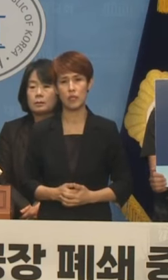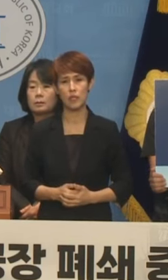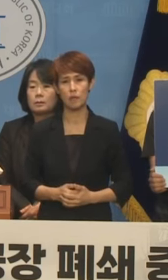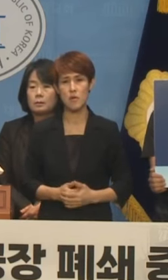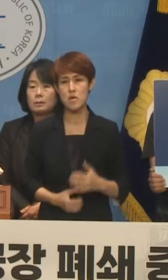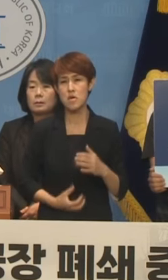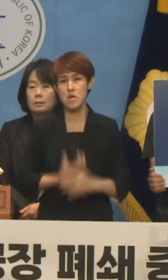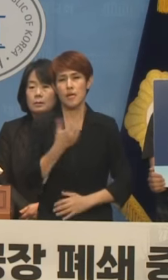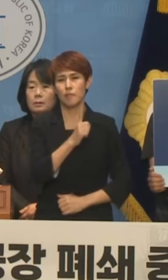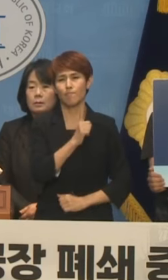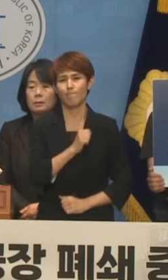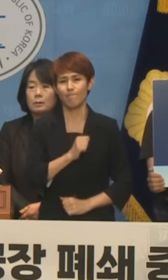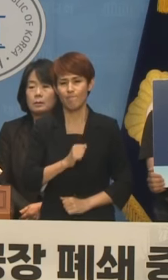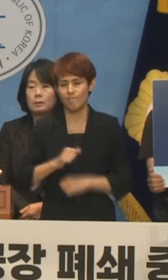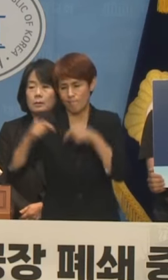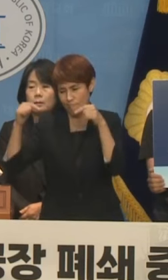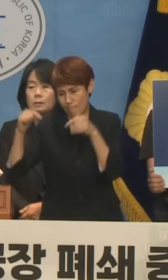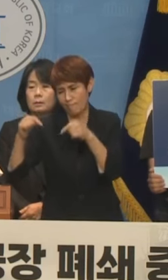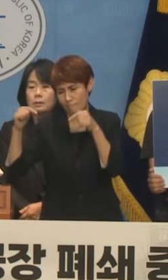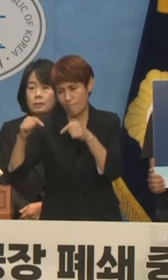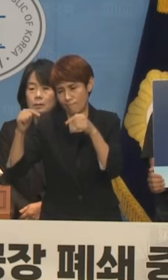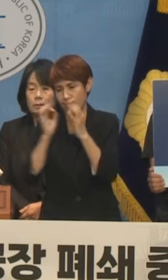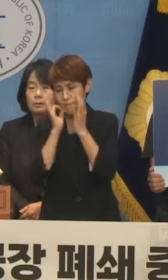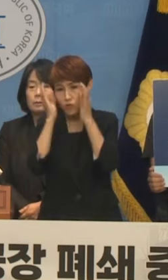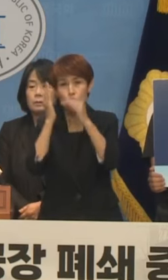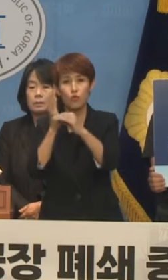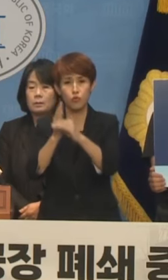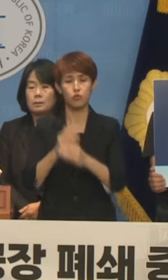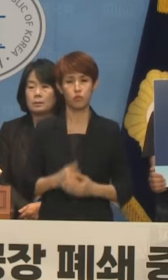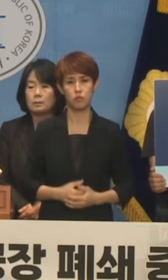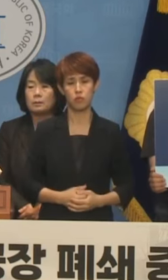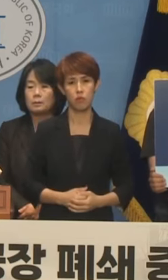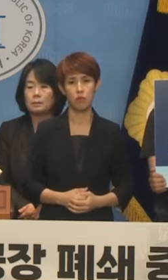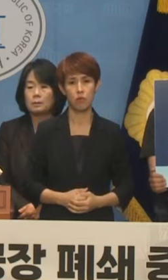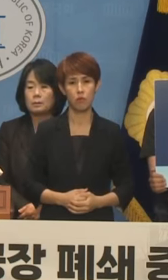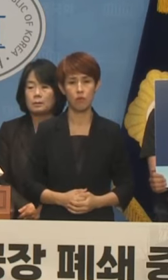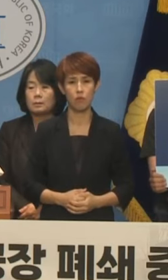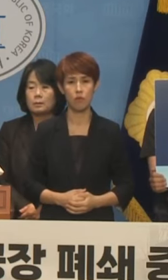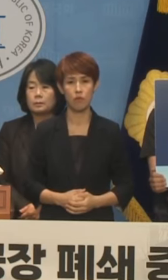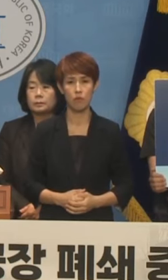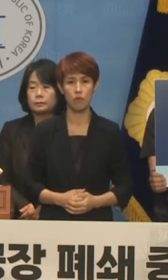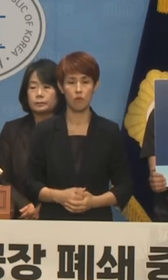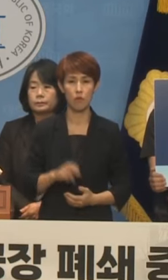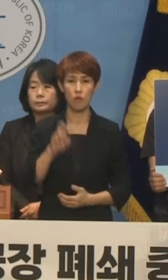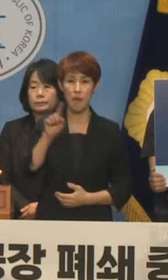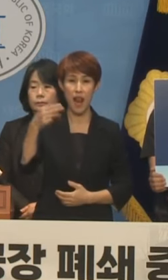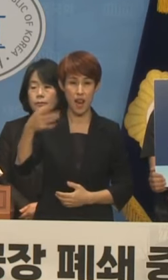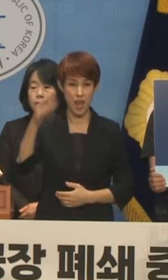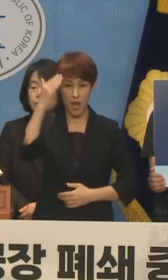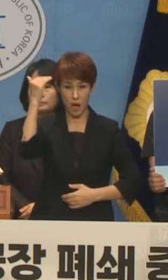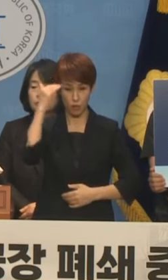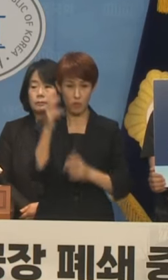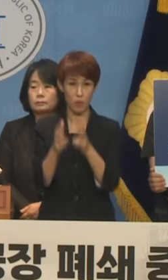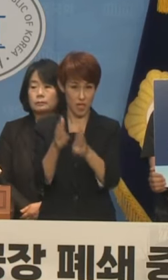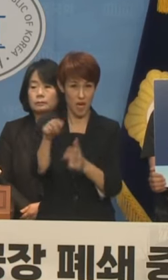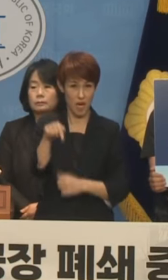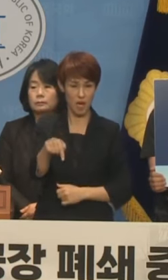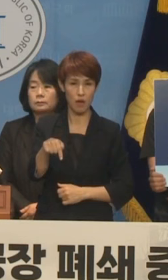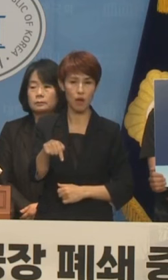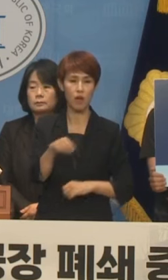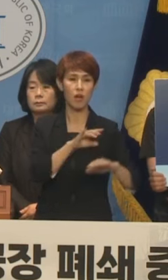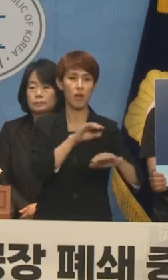자제하면서 결품 사태를 막기 위해 노력하고 있습니다. 그동안 말레베어 한국공장은